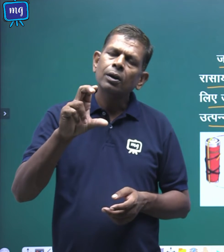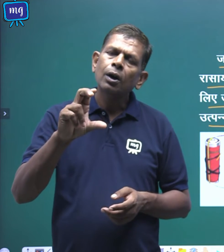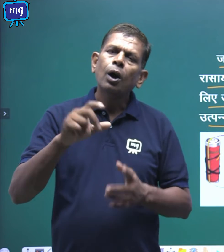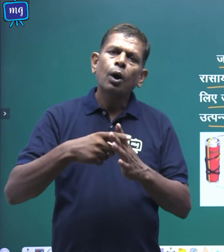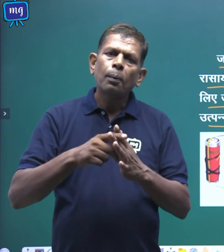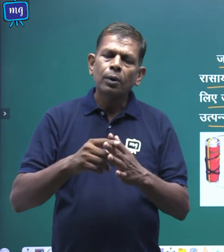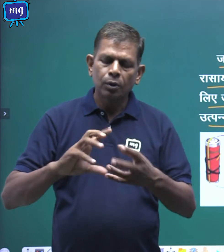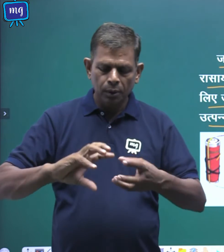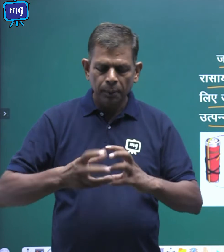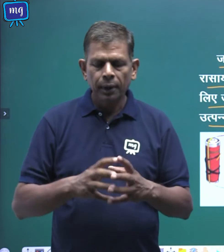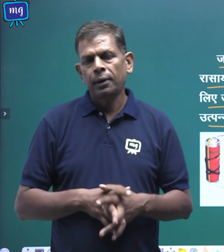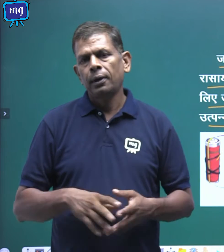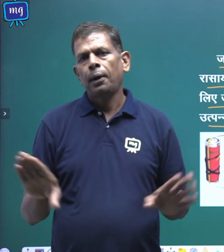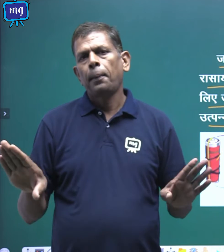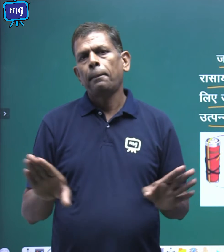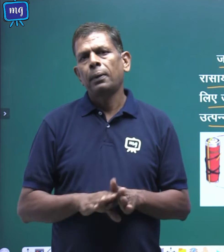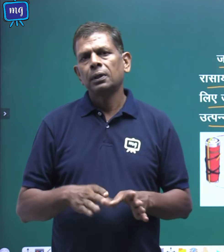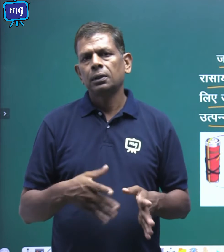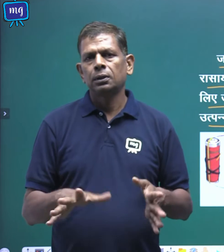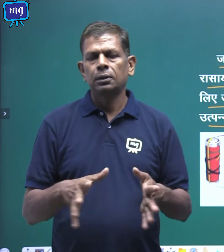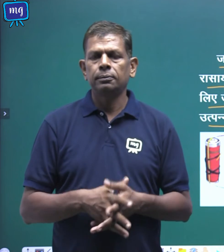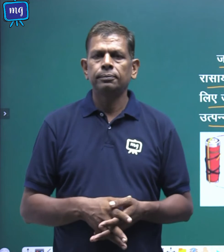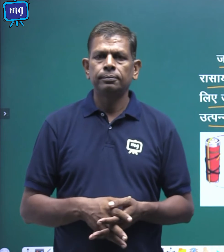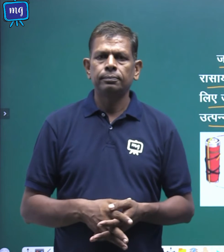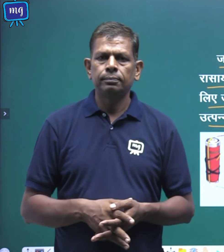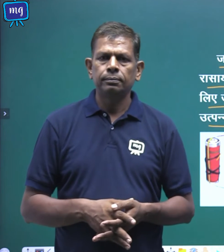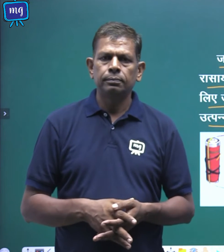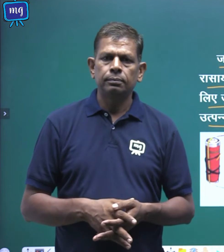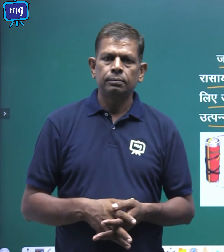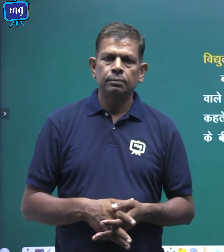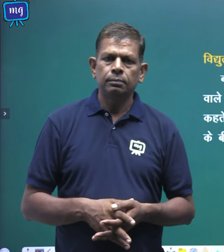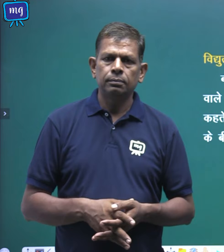करना बंद कर देता है।